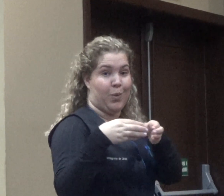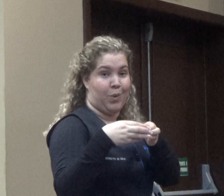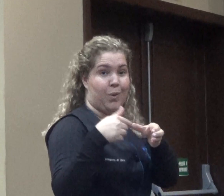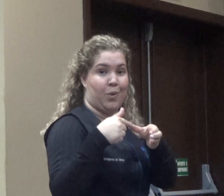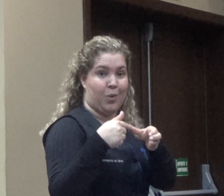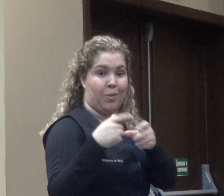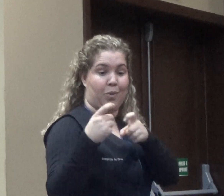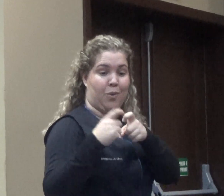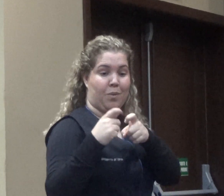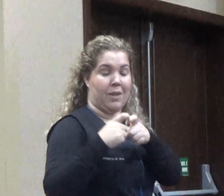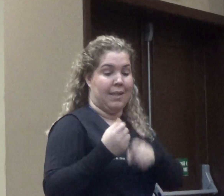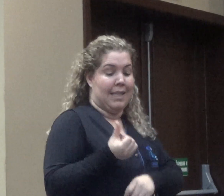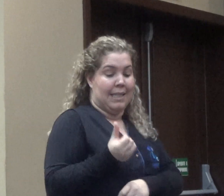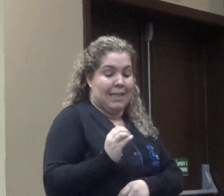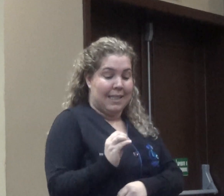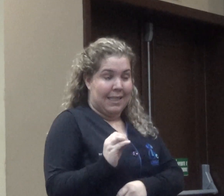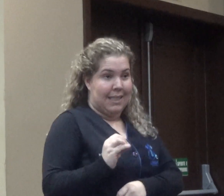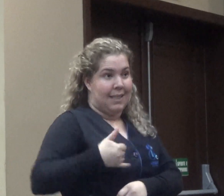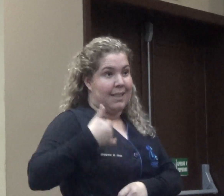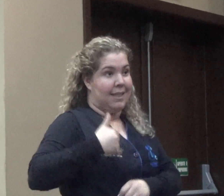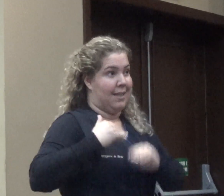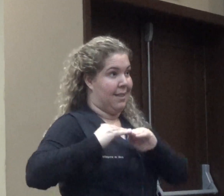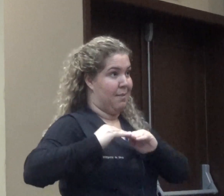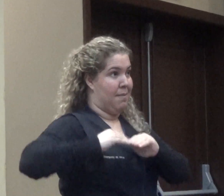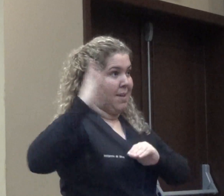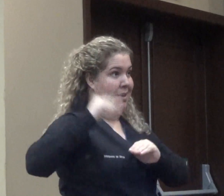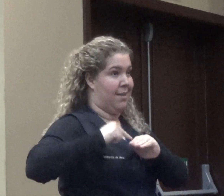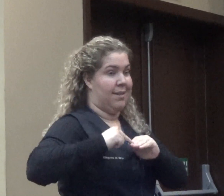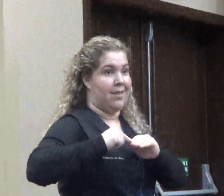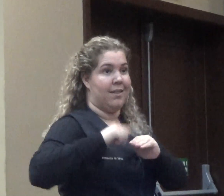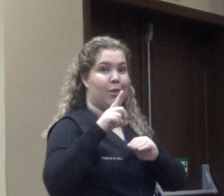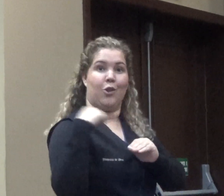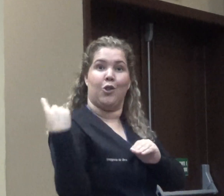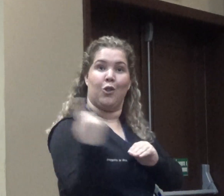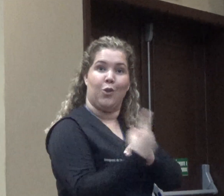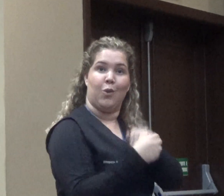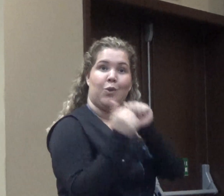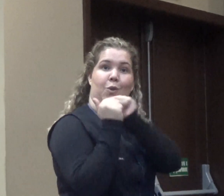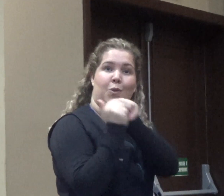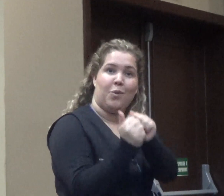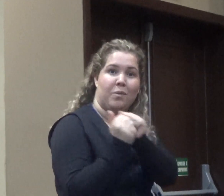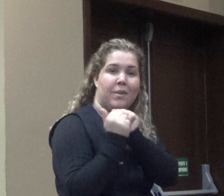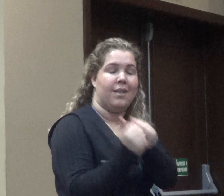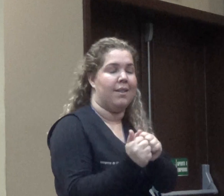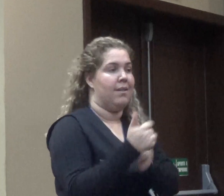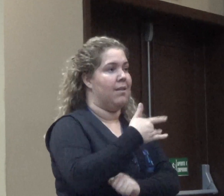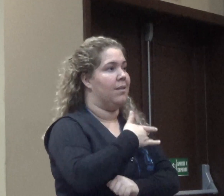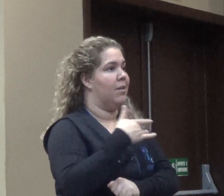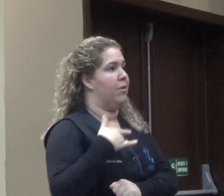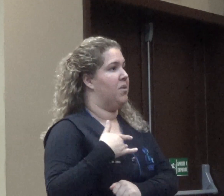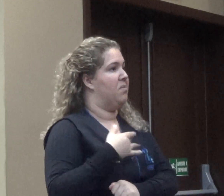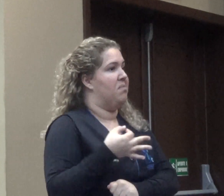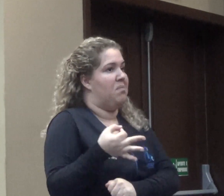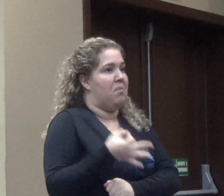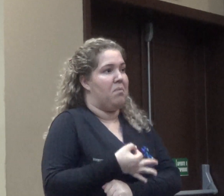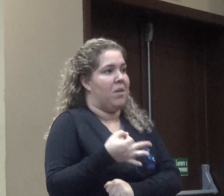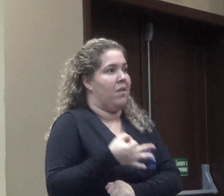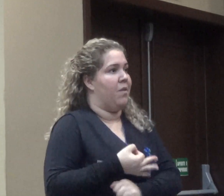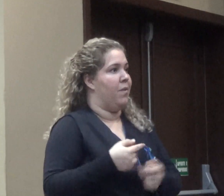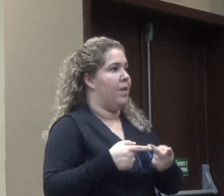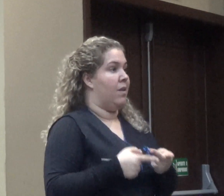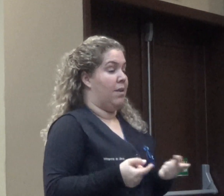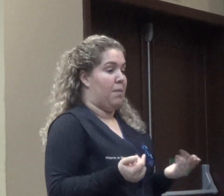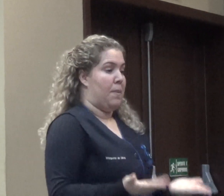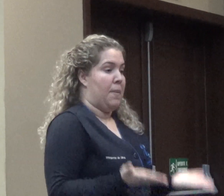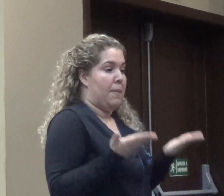mais de 60 anos, então são nossos companheiros, né? Com saúde física excelente, com peso normal, não